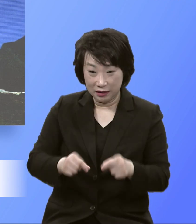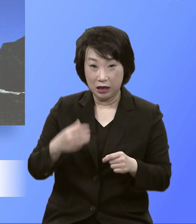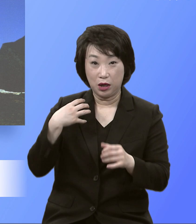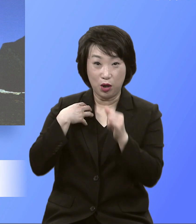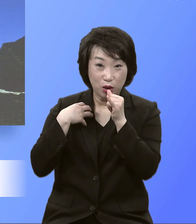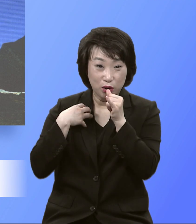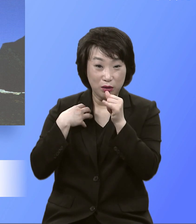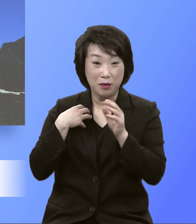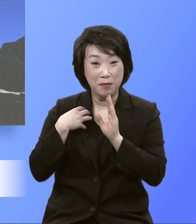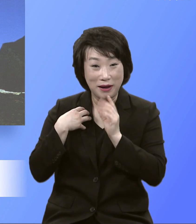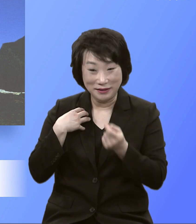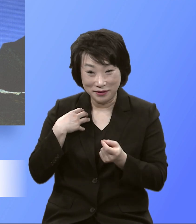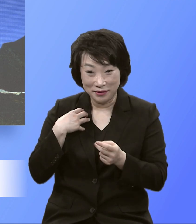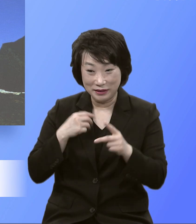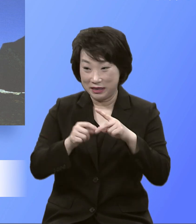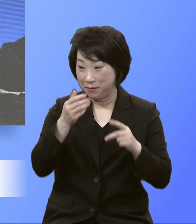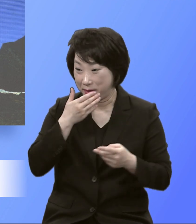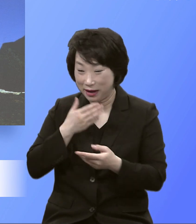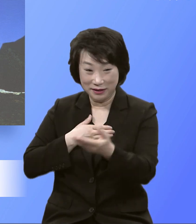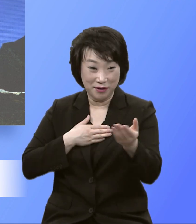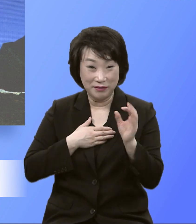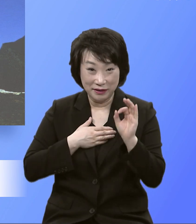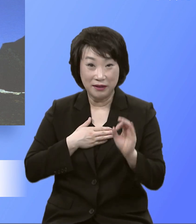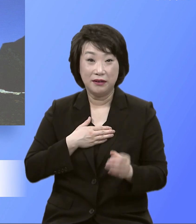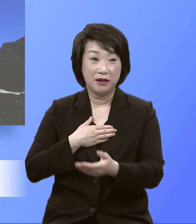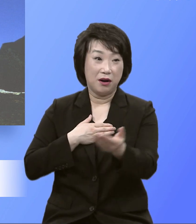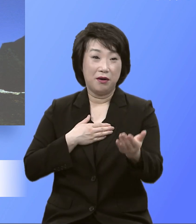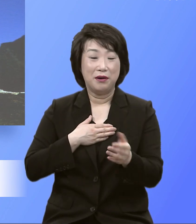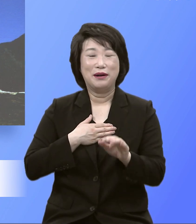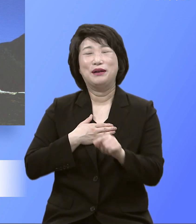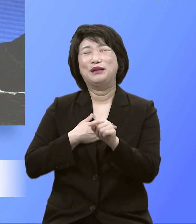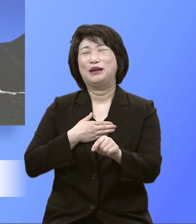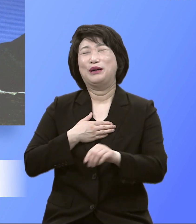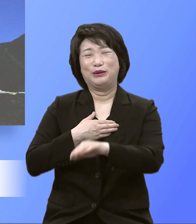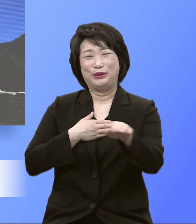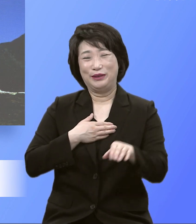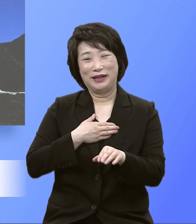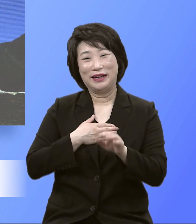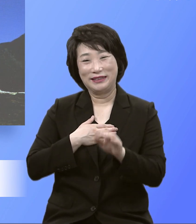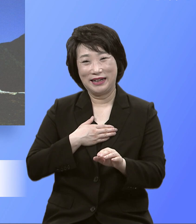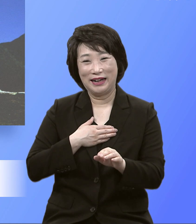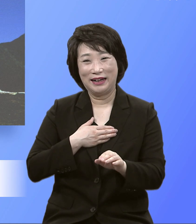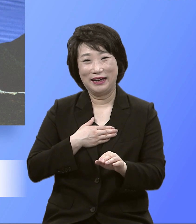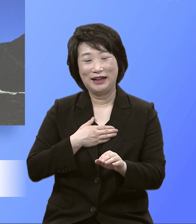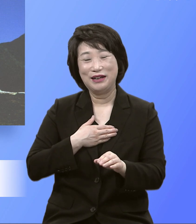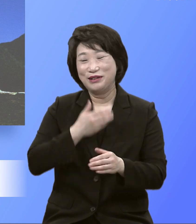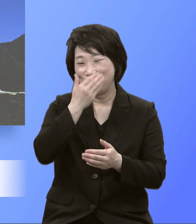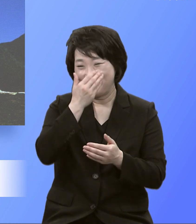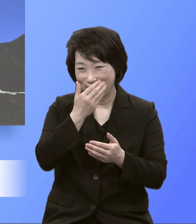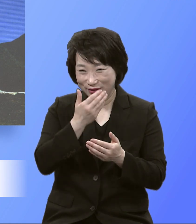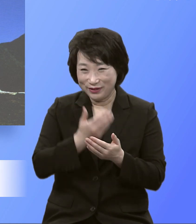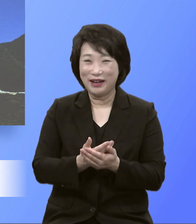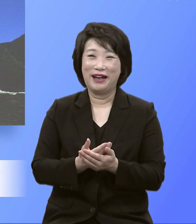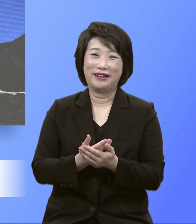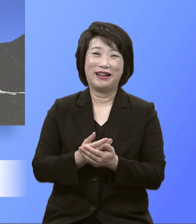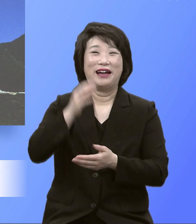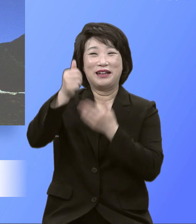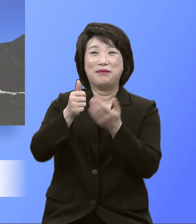것. 알아들었습니까? 얼마나 우리가 엄청난 기업인이냐 그